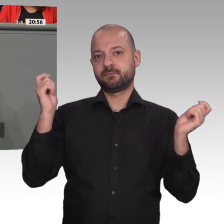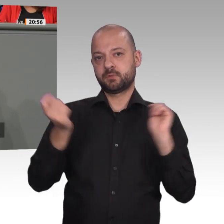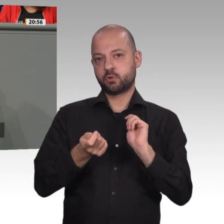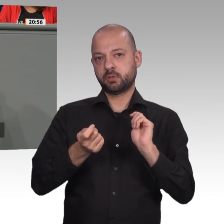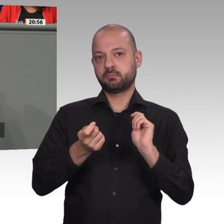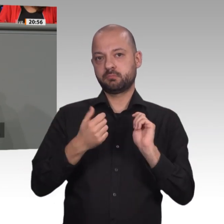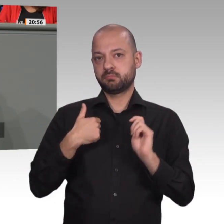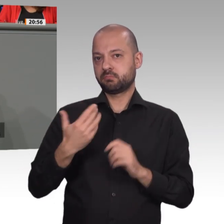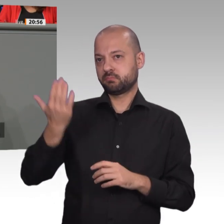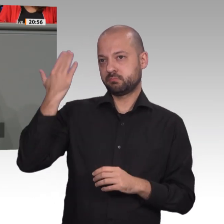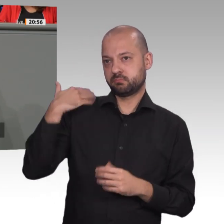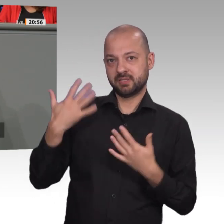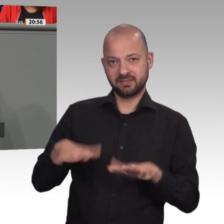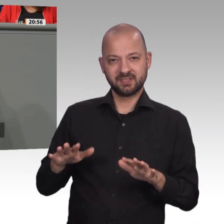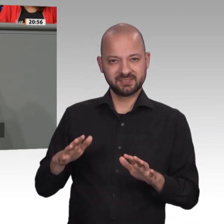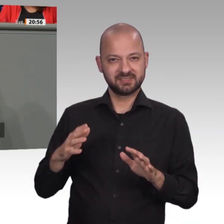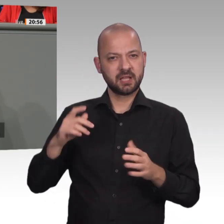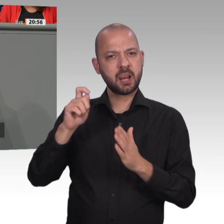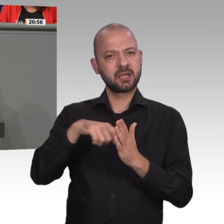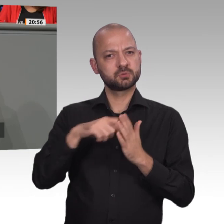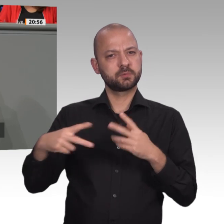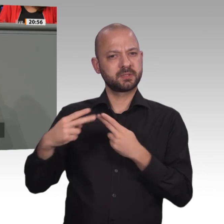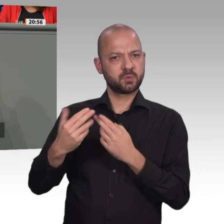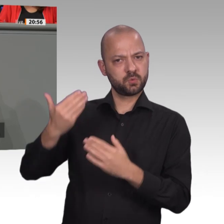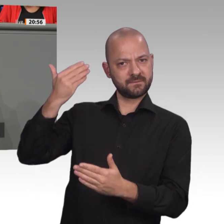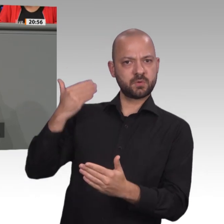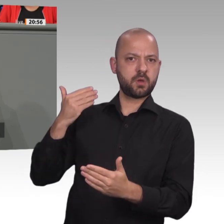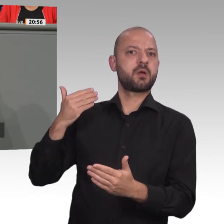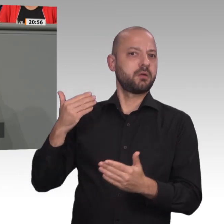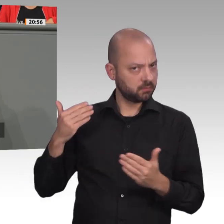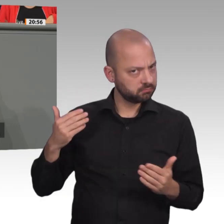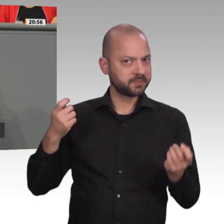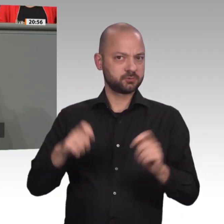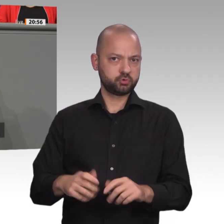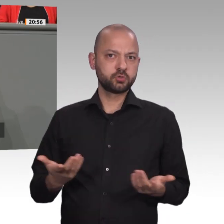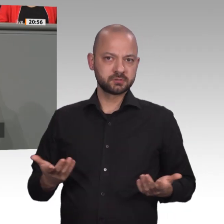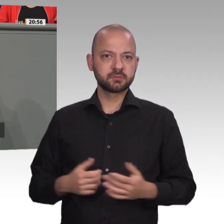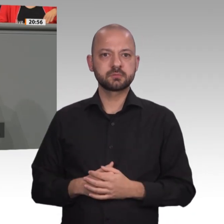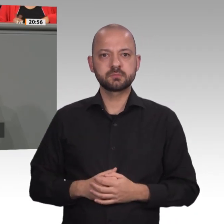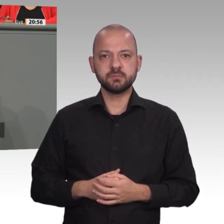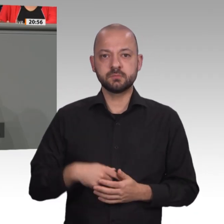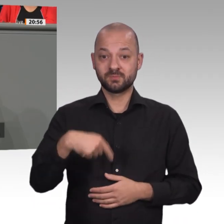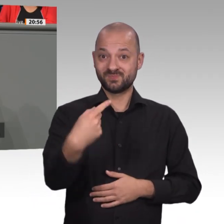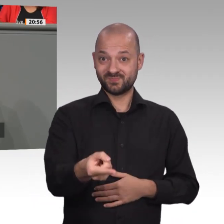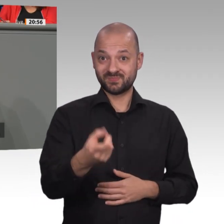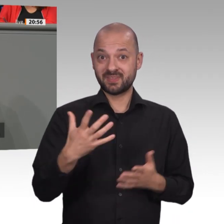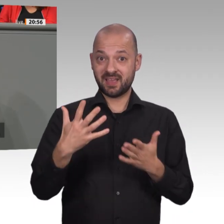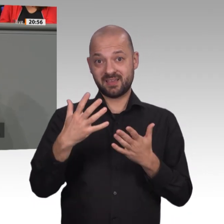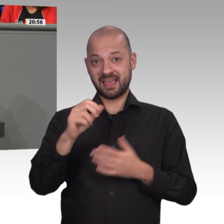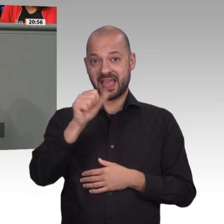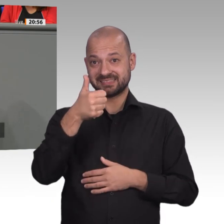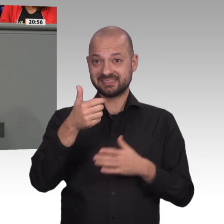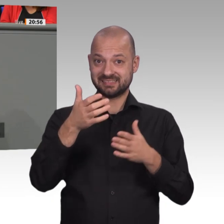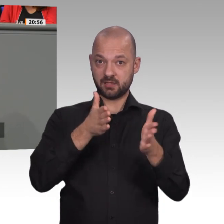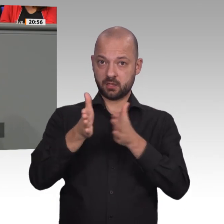treten. Das ist nämlich ein echter Meilenstein für Menschen mit Behinderungen. Denn die Einkommensanrechnung wird deutlich verbessert. Und das